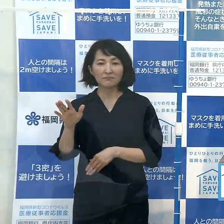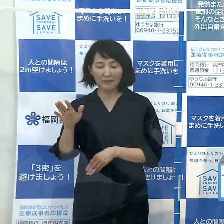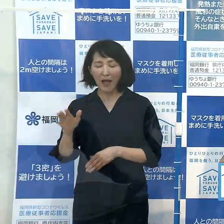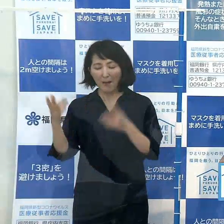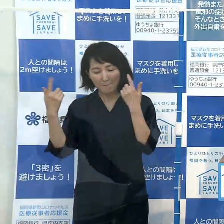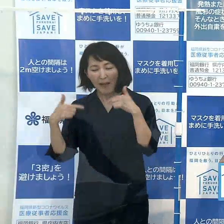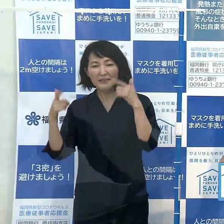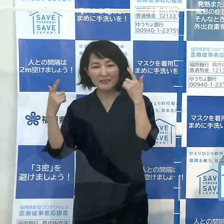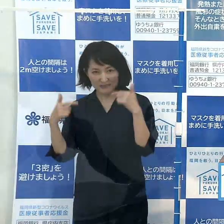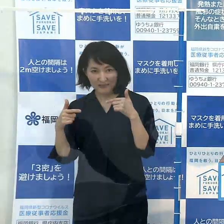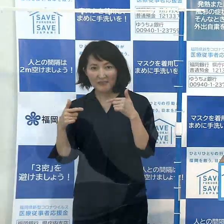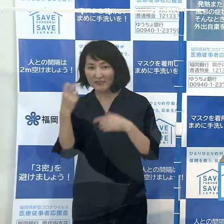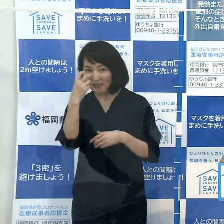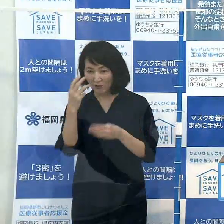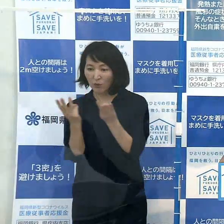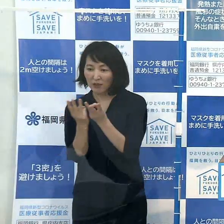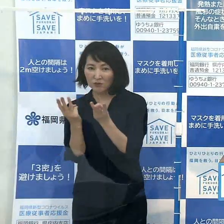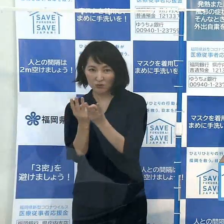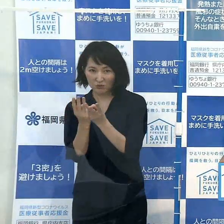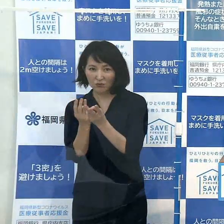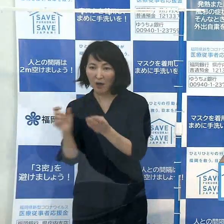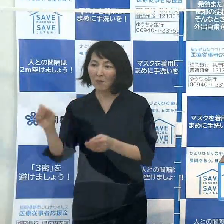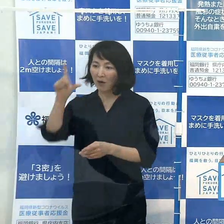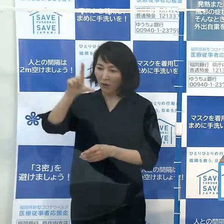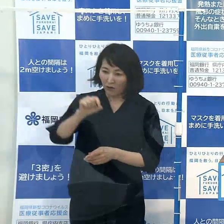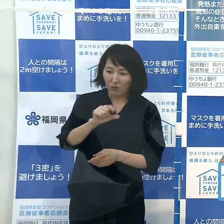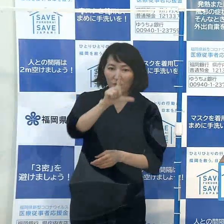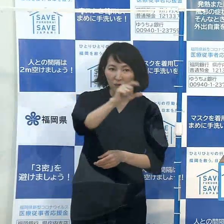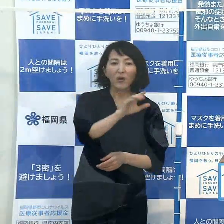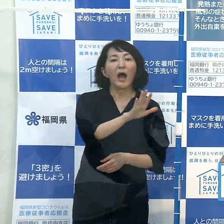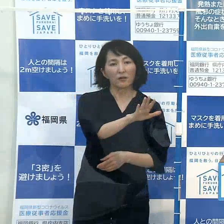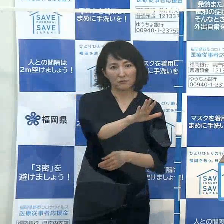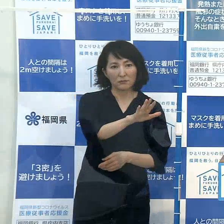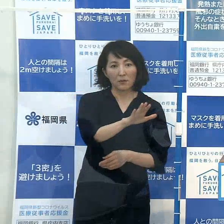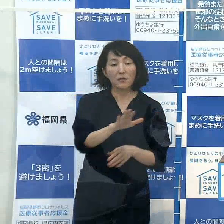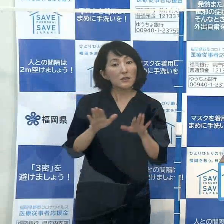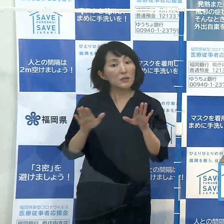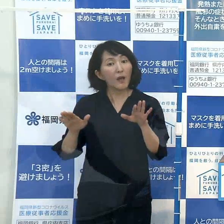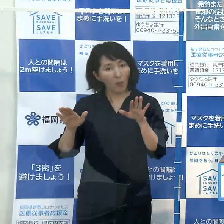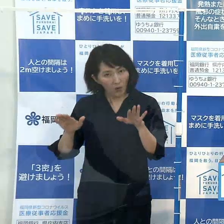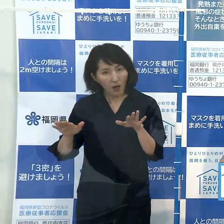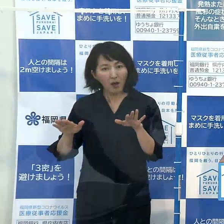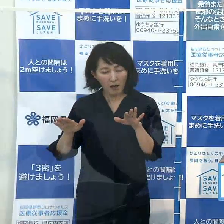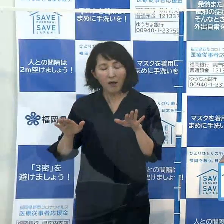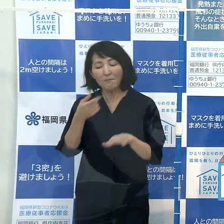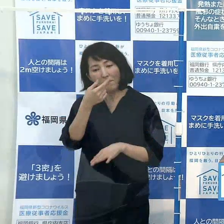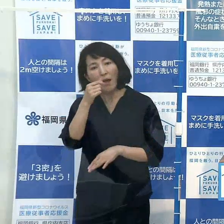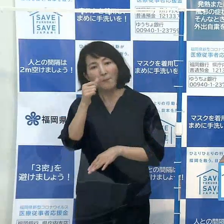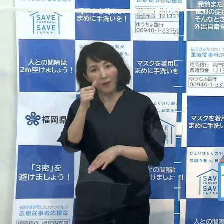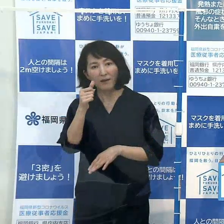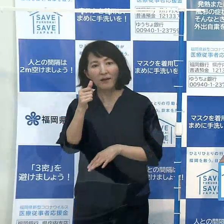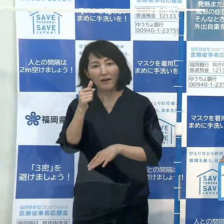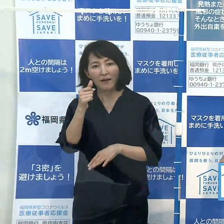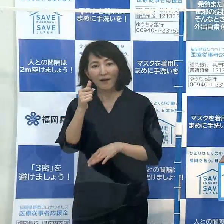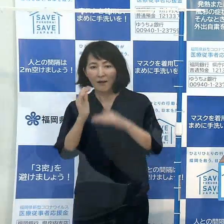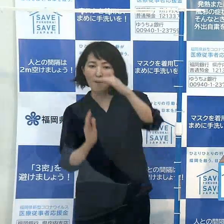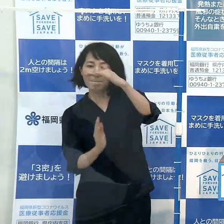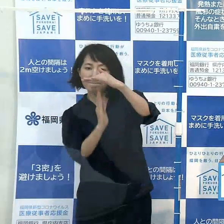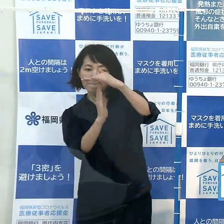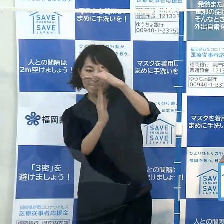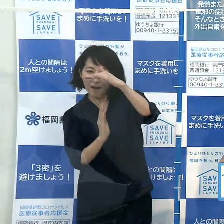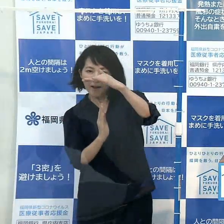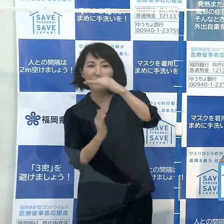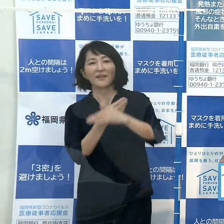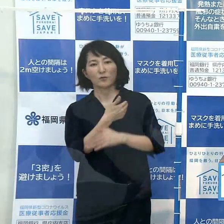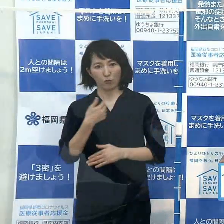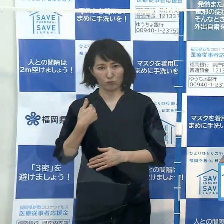ますけれども、今のところ枠に入っているたらずまえは、当座は応援をしてもらう。